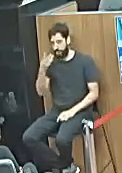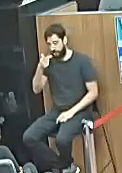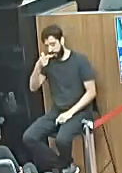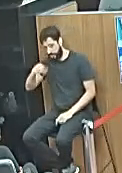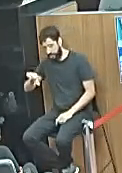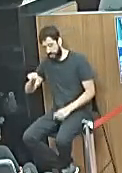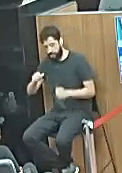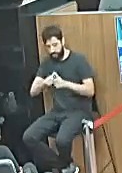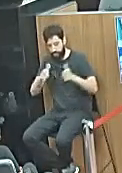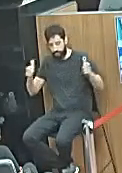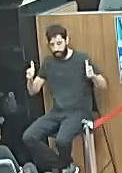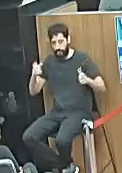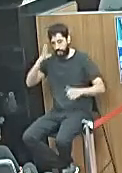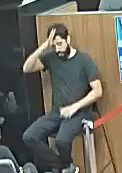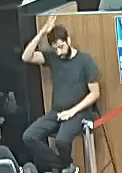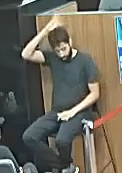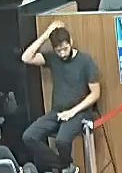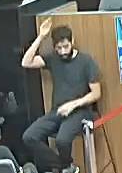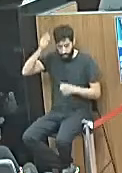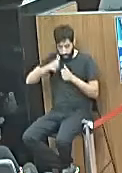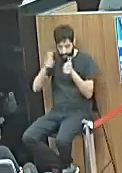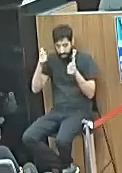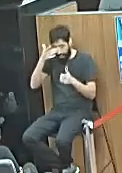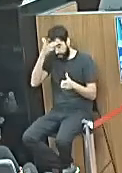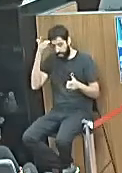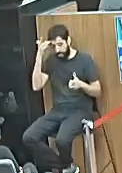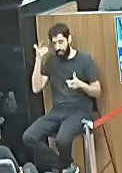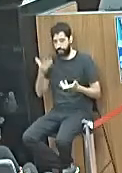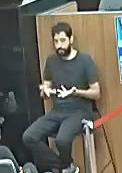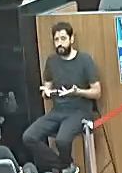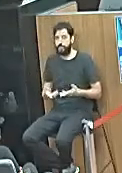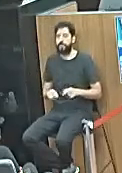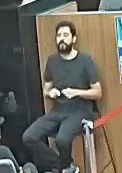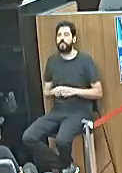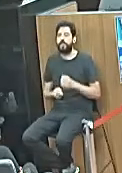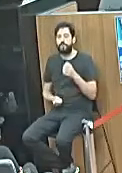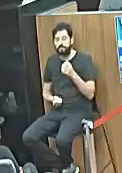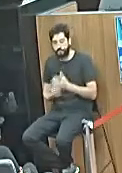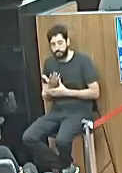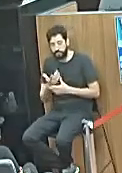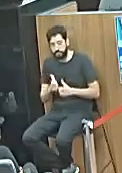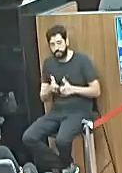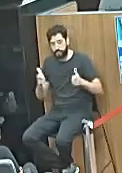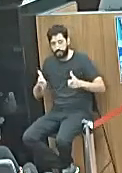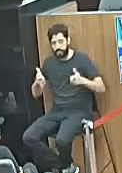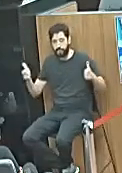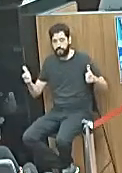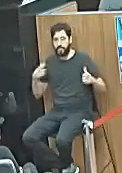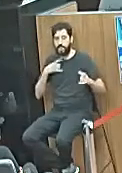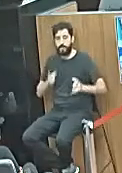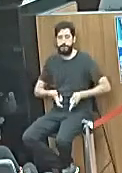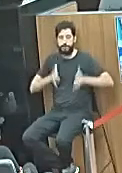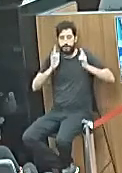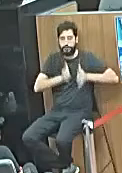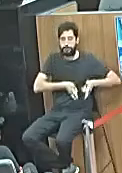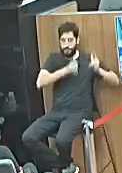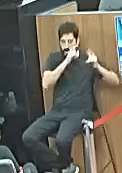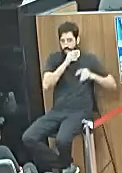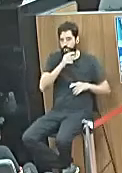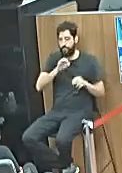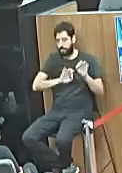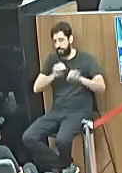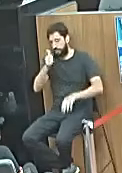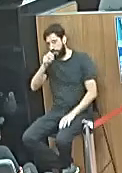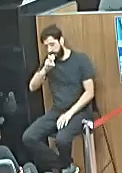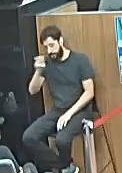expansão do corpo de bombeiros militar através da criação e ampliação de unidades prediais do programa 155